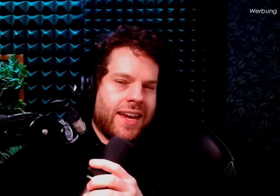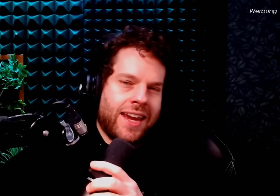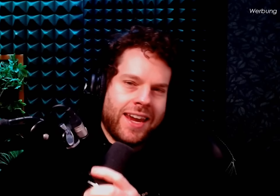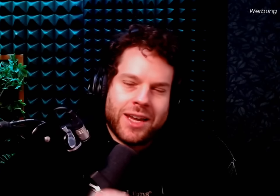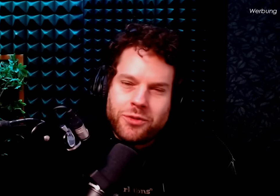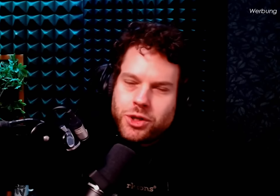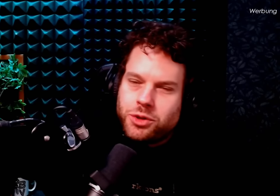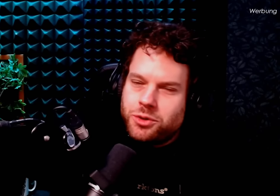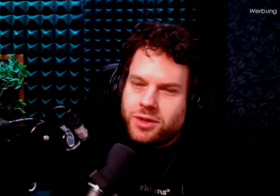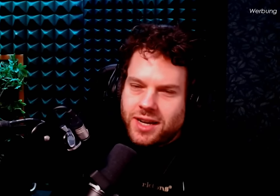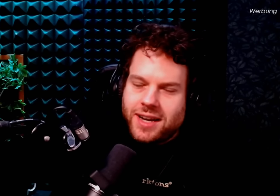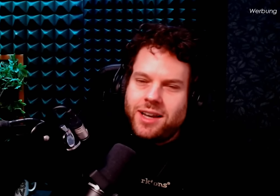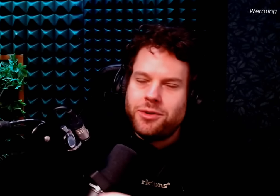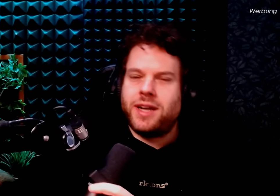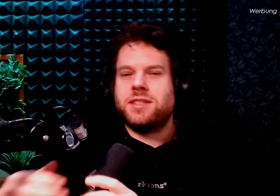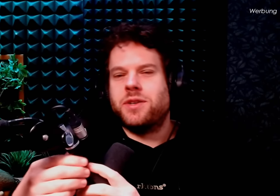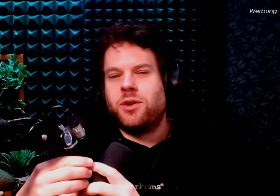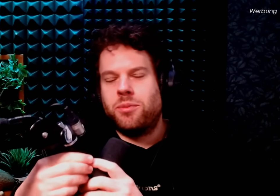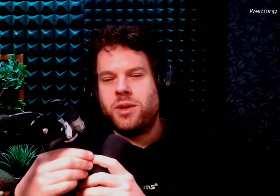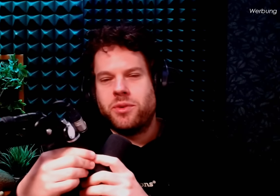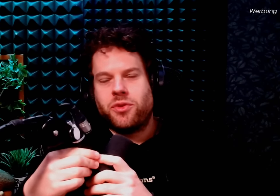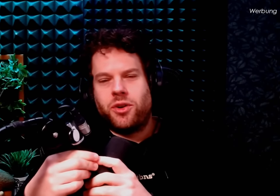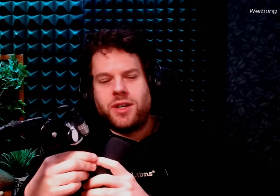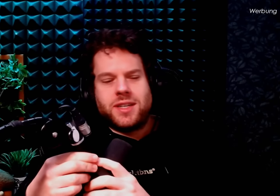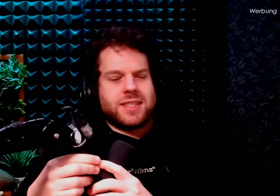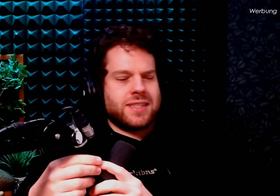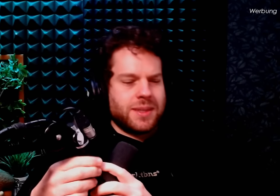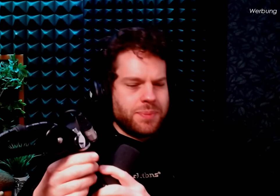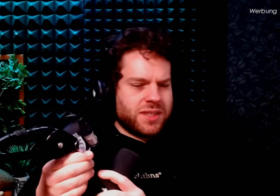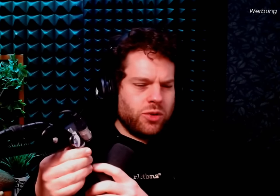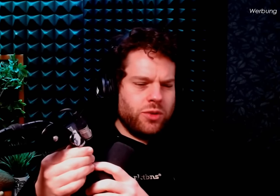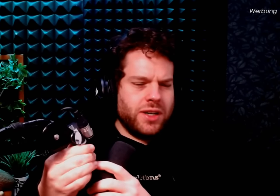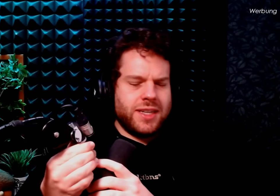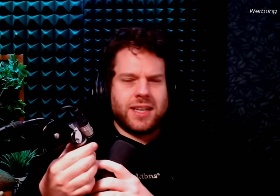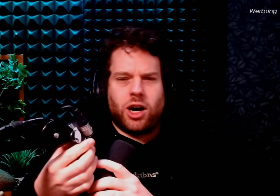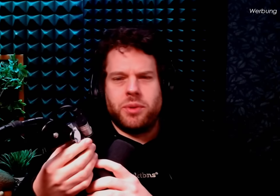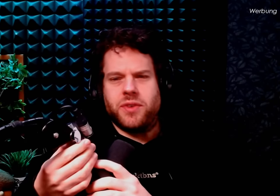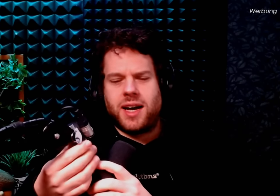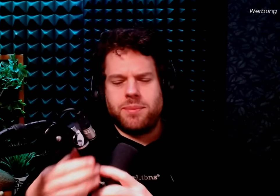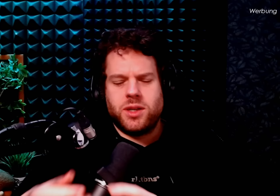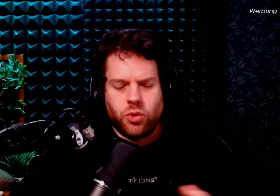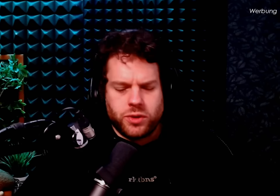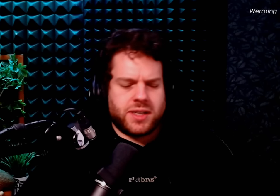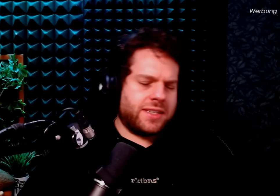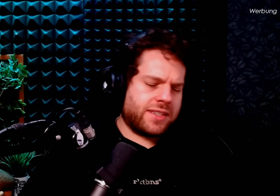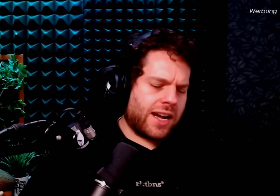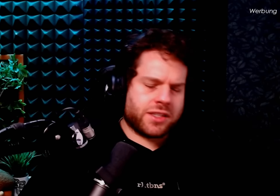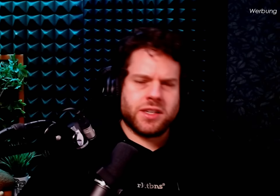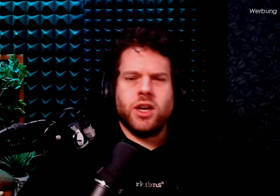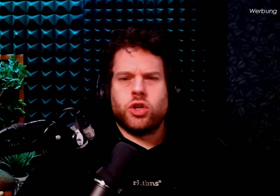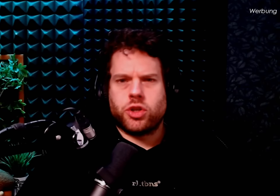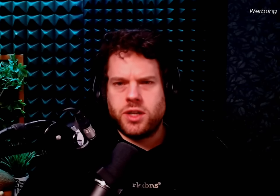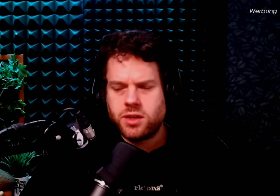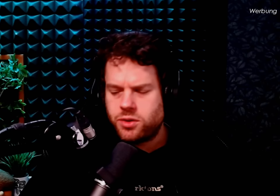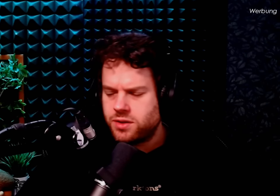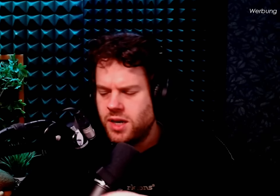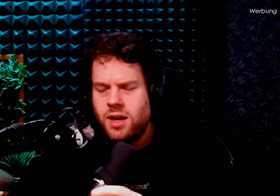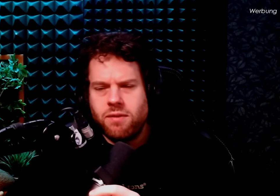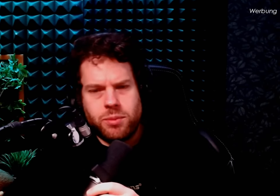Hey, einen wunderschönen guten Tag, hallo und herzlich willkommen, liebe Freunde. Es ist 17 Uhr, ich glaube, wir haben den Großteil des Tages schon hinter uns. Wir